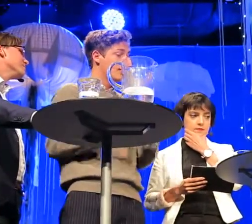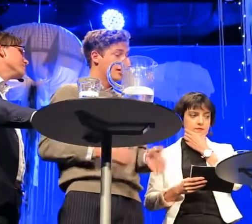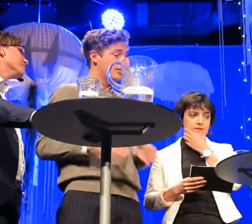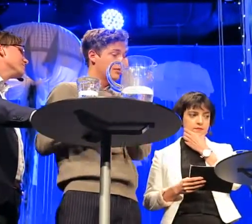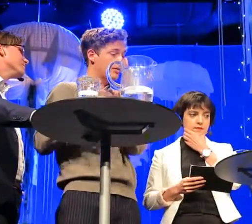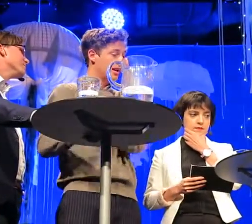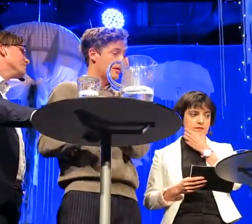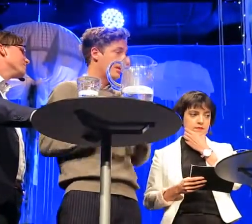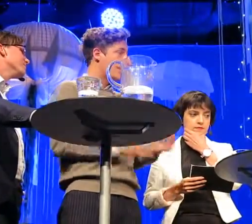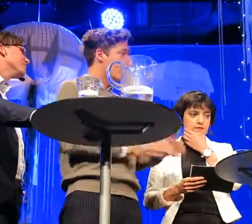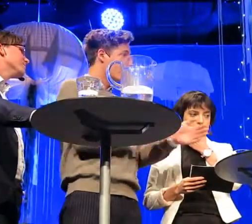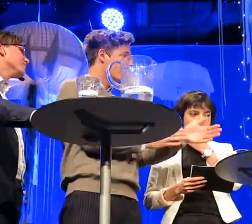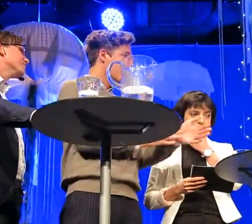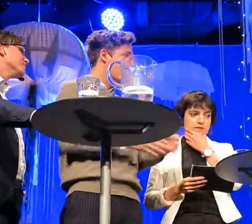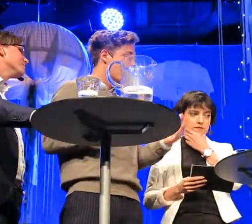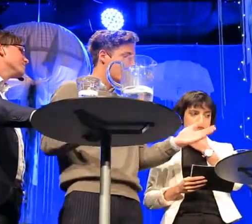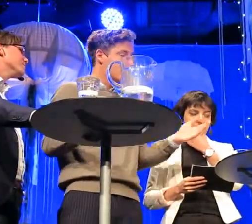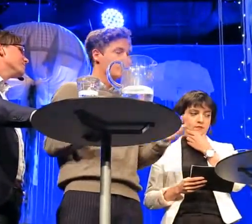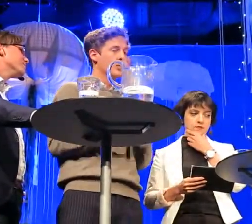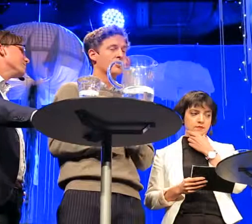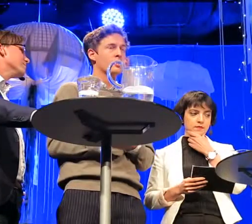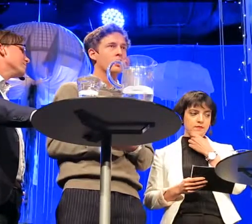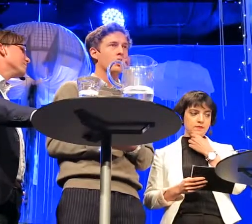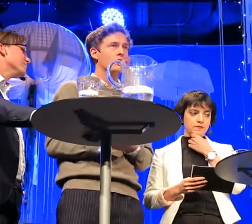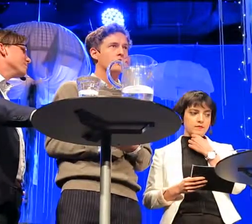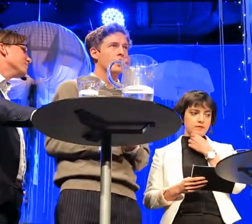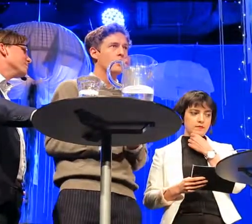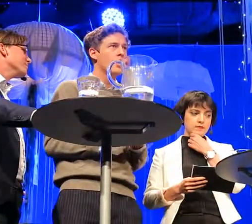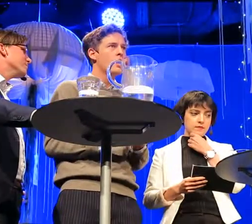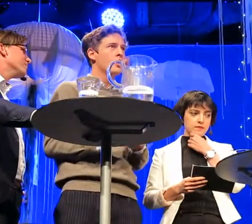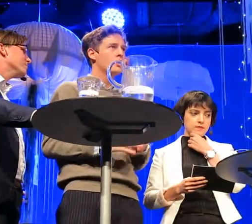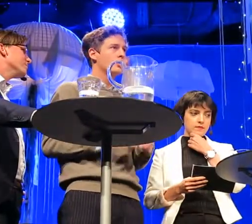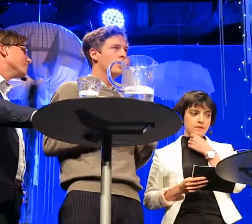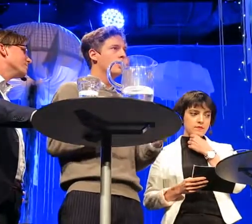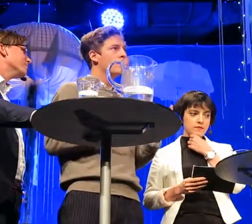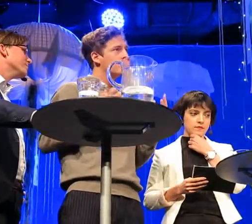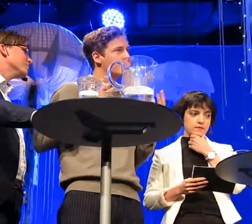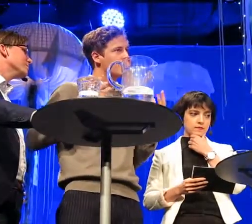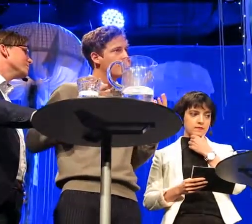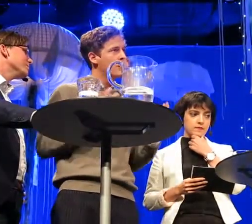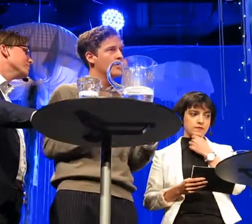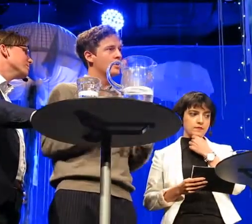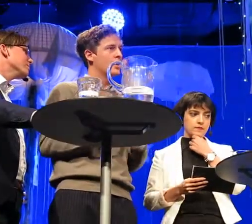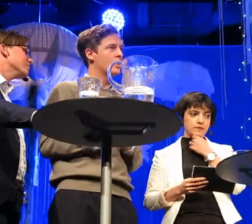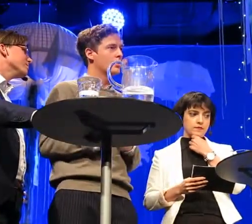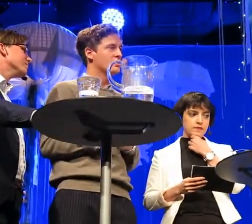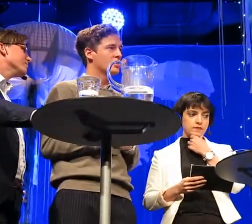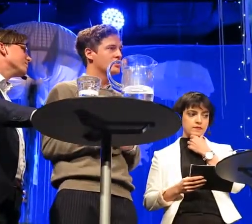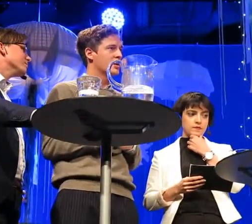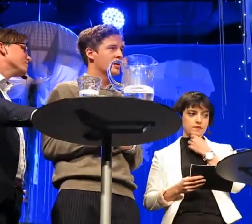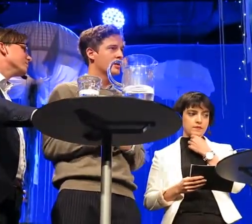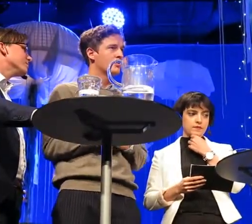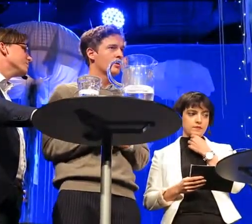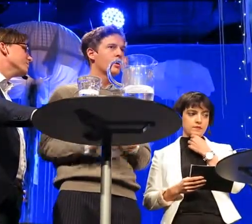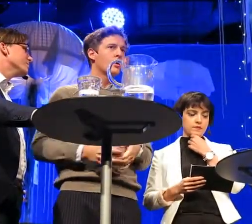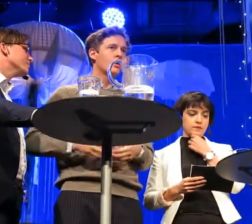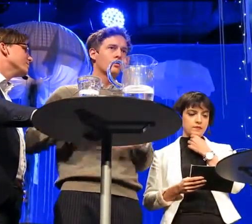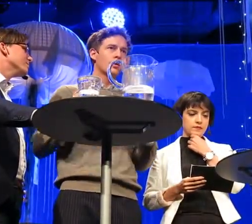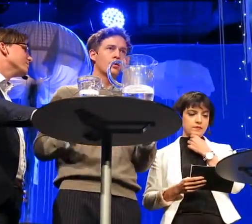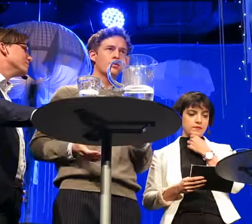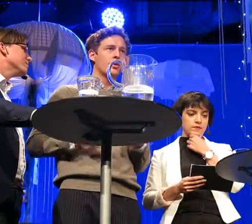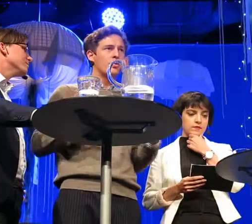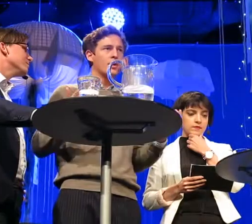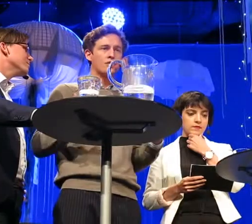vi inte behöver tvingas välja mellan dagens alla på olika sätt dåliga system. Och det är då man liksom behöver de här långsiktiga spelreglerna, för